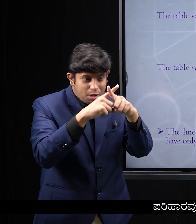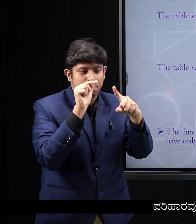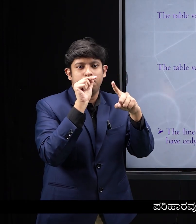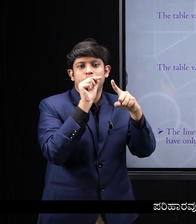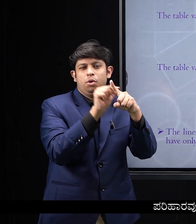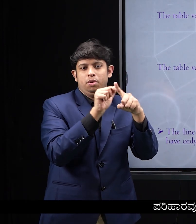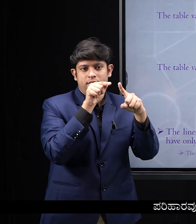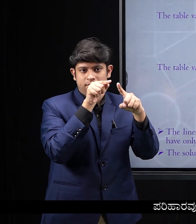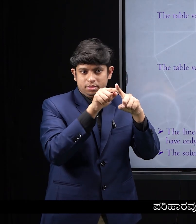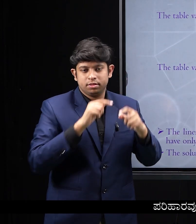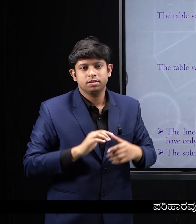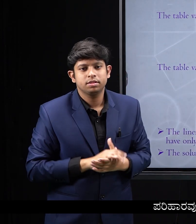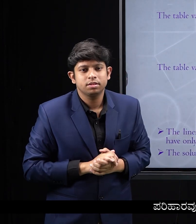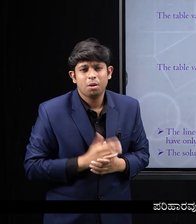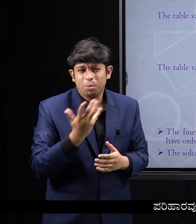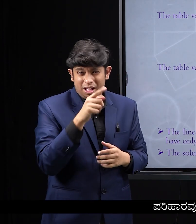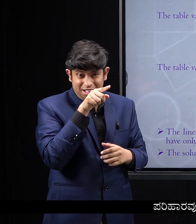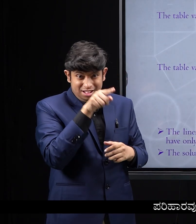ಪರಿಹಾರವು ಸ್ಥಿರ ಮತ್ತು ಸ್ವತಂತ್ರವಾಗಿದೆ.